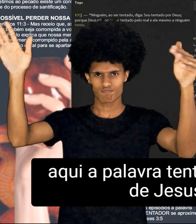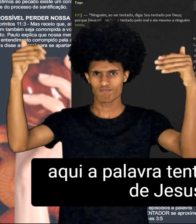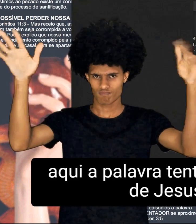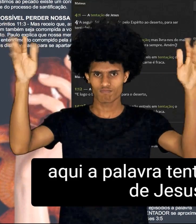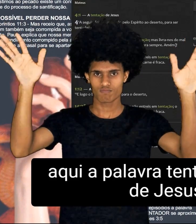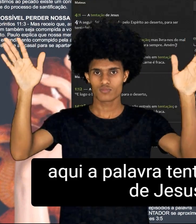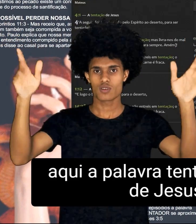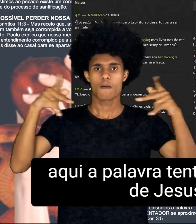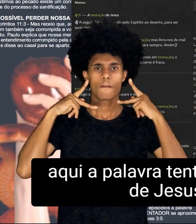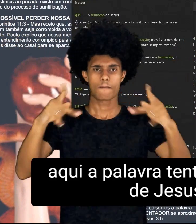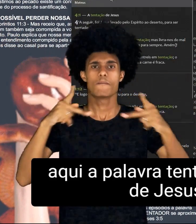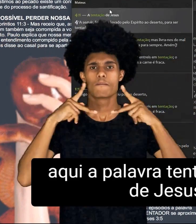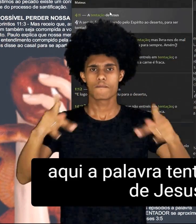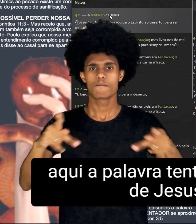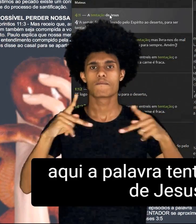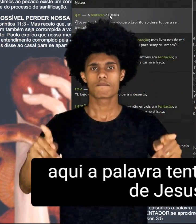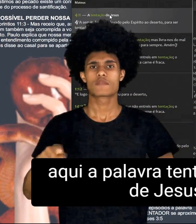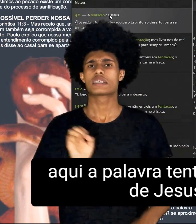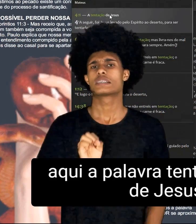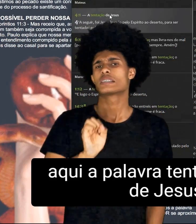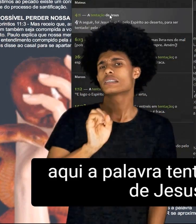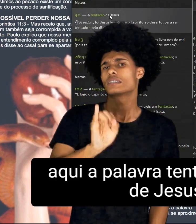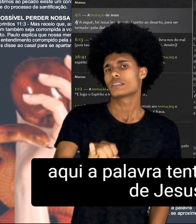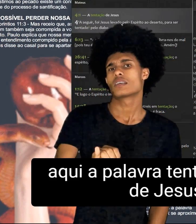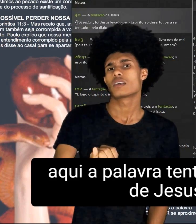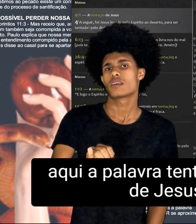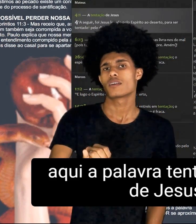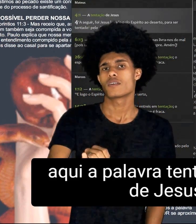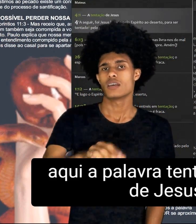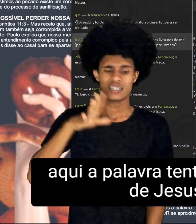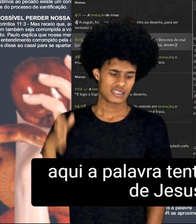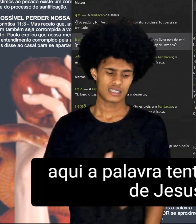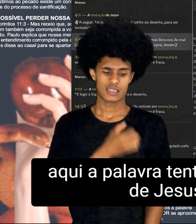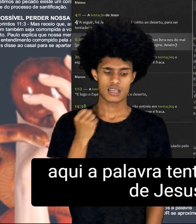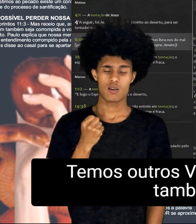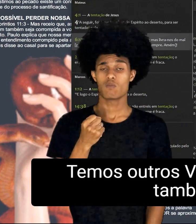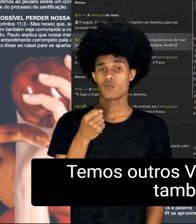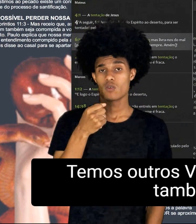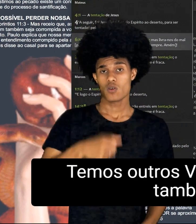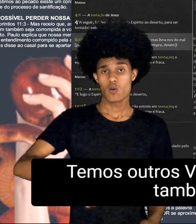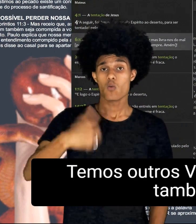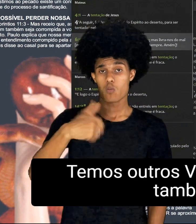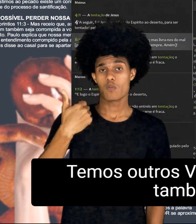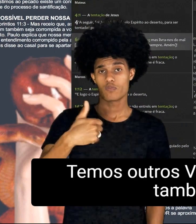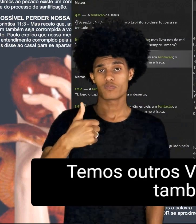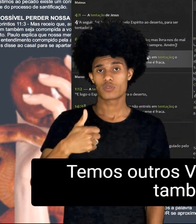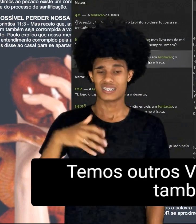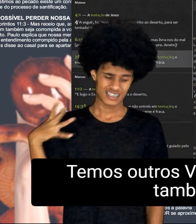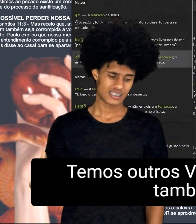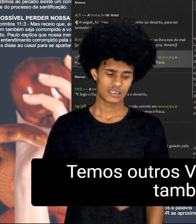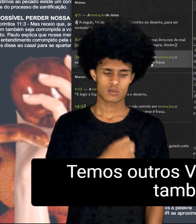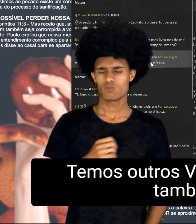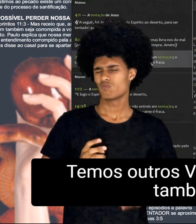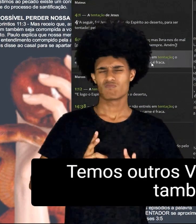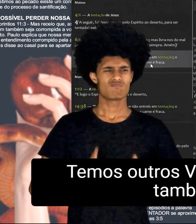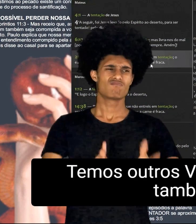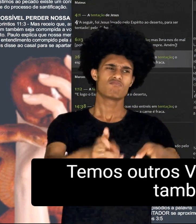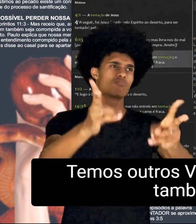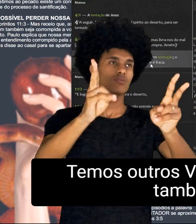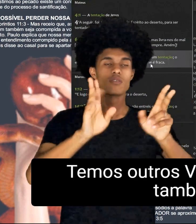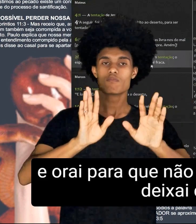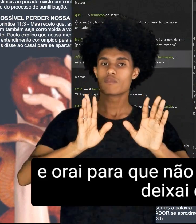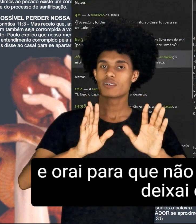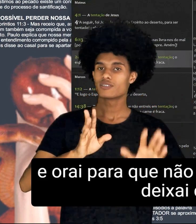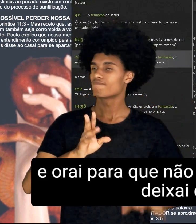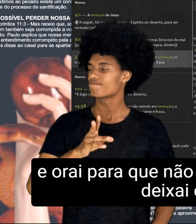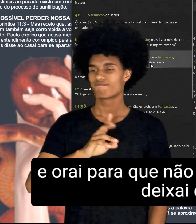Tentação, certo? Legal, ó, tentação de Jesus, né, tá lá em Mateus, temos outros versículos aqui em Mateus também, sobre